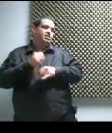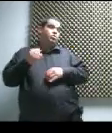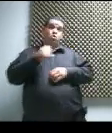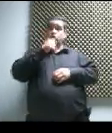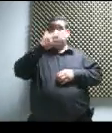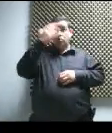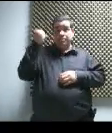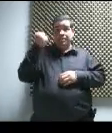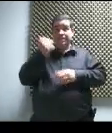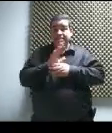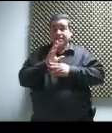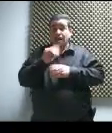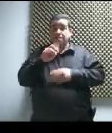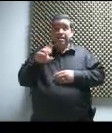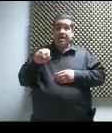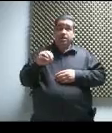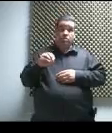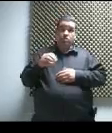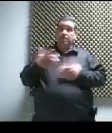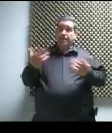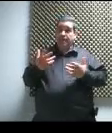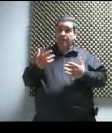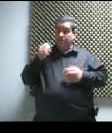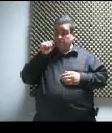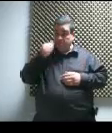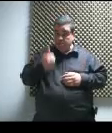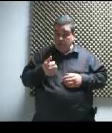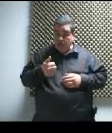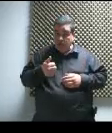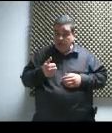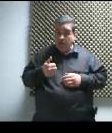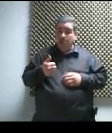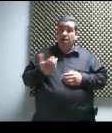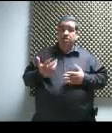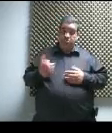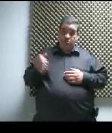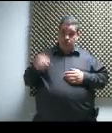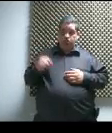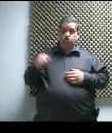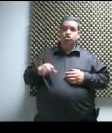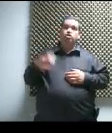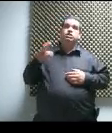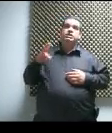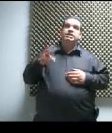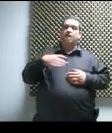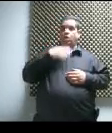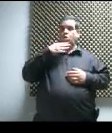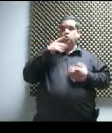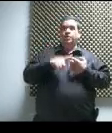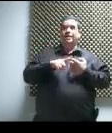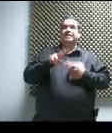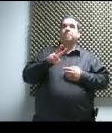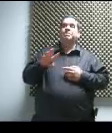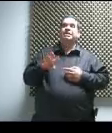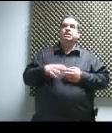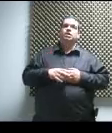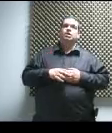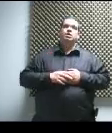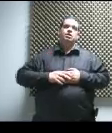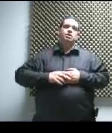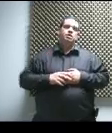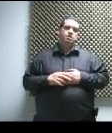olviden, Cinemetro desde, ¿qué? ¿Mañana? Desde mañana. Desde mañana, sí. 17 de octubre hasta el 24. Ah,